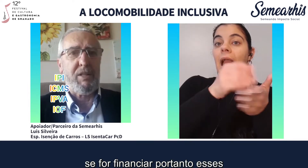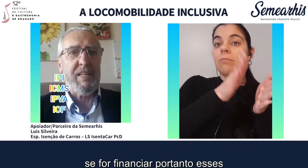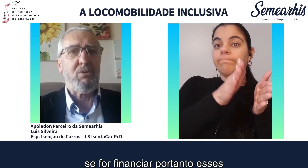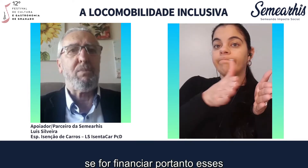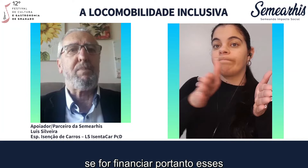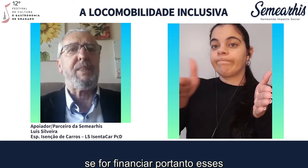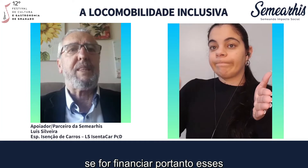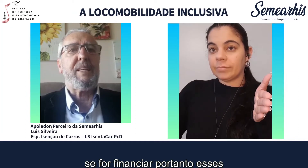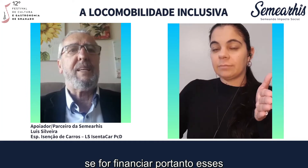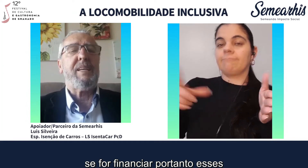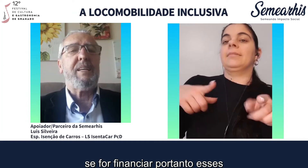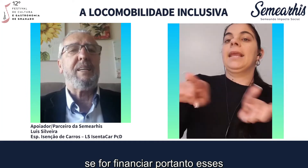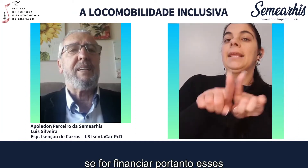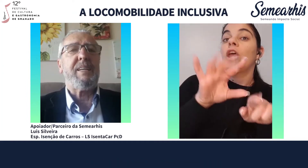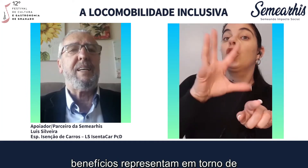Portanto,